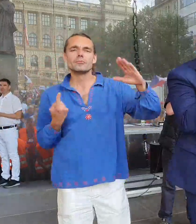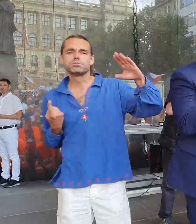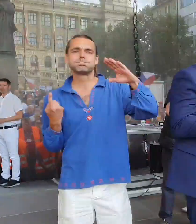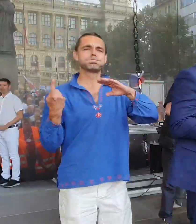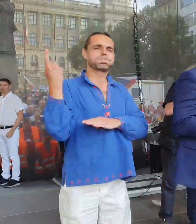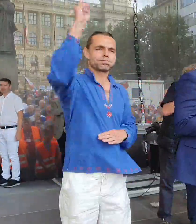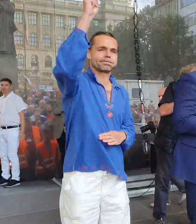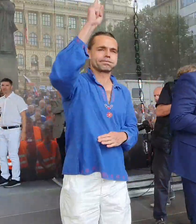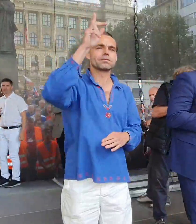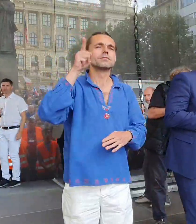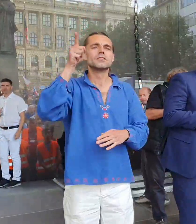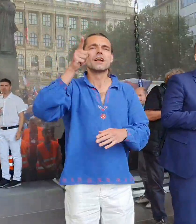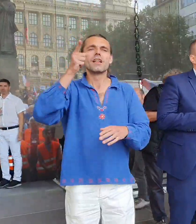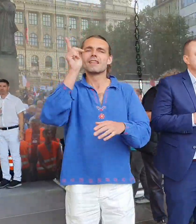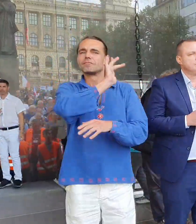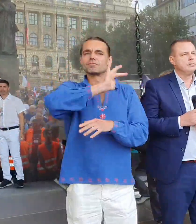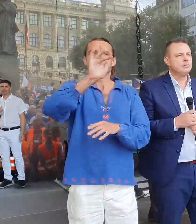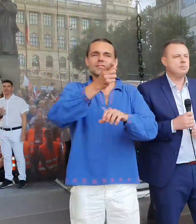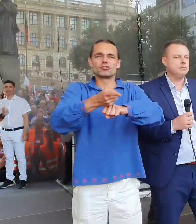země.